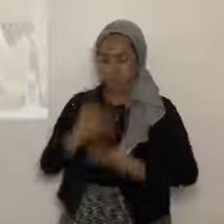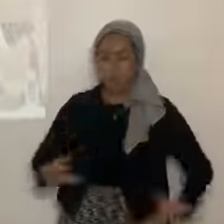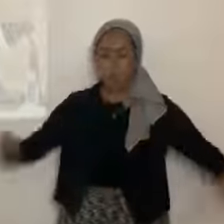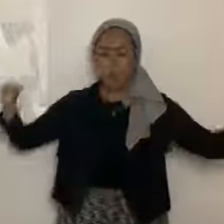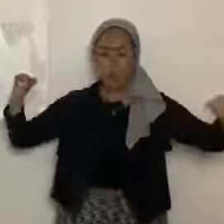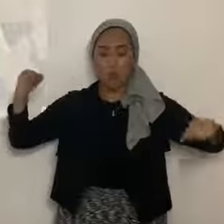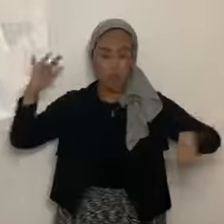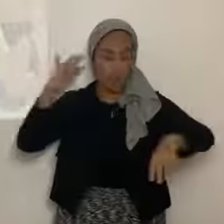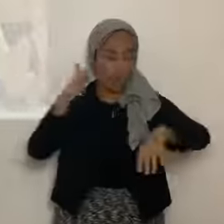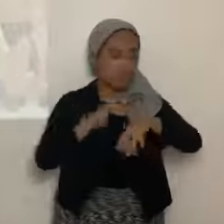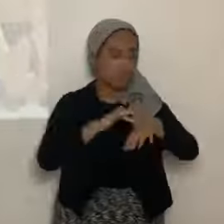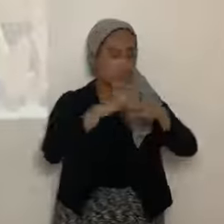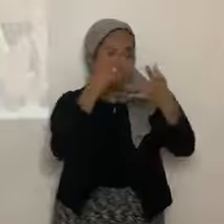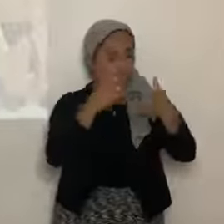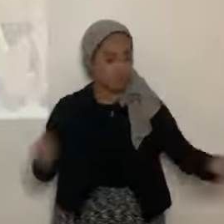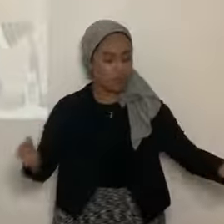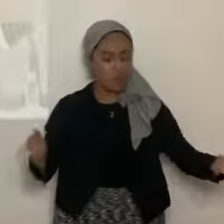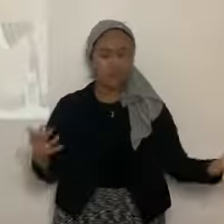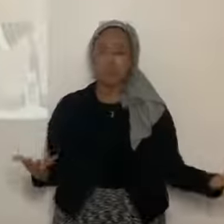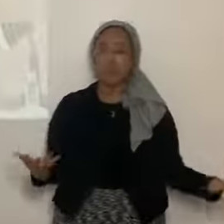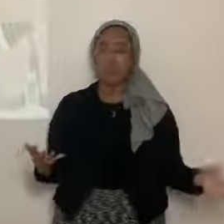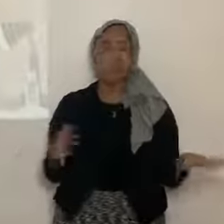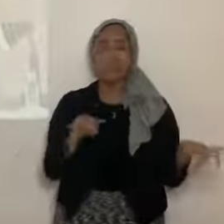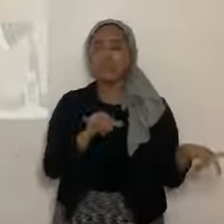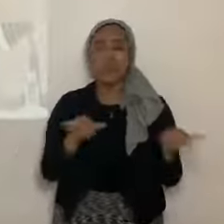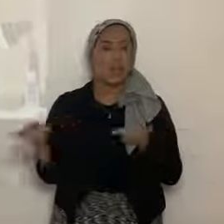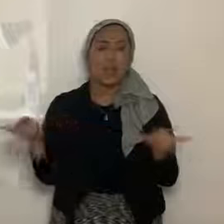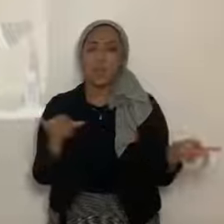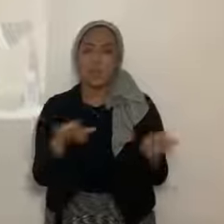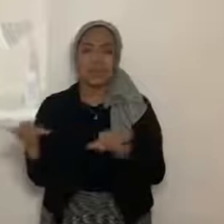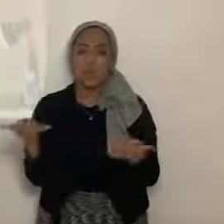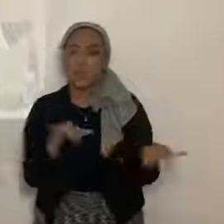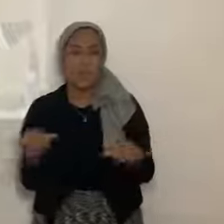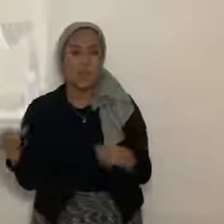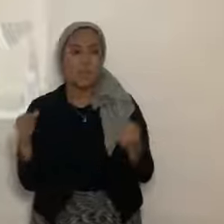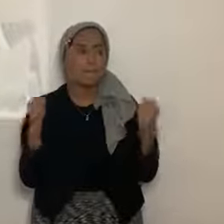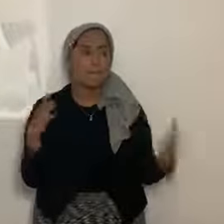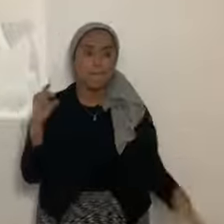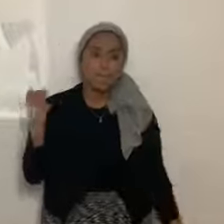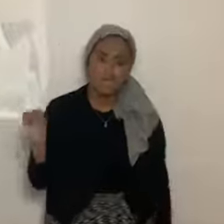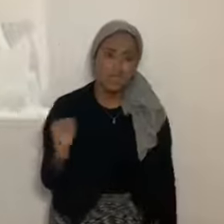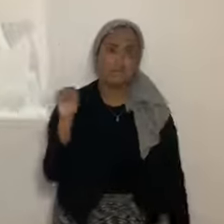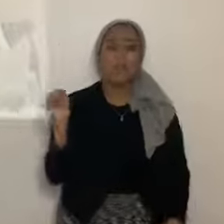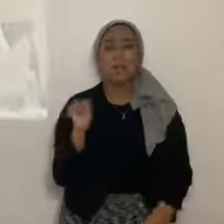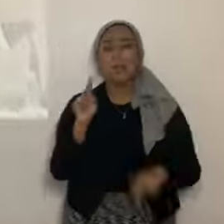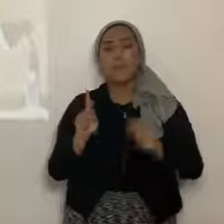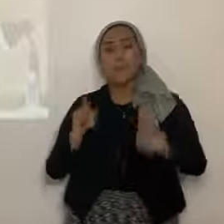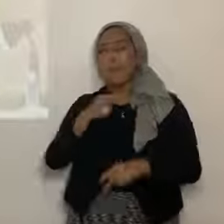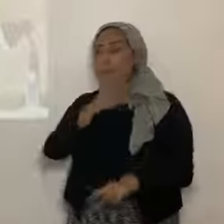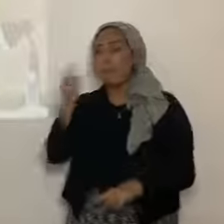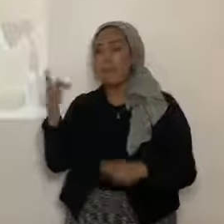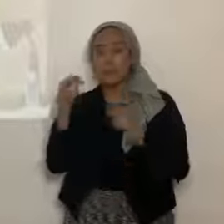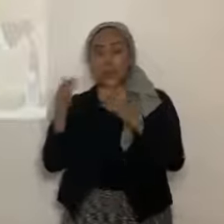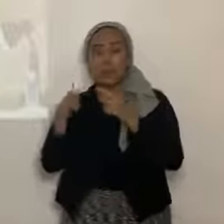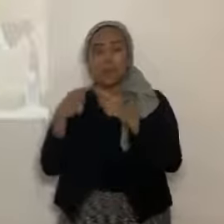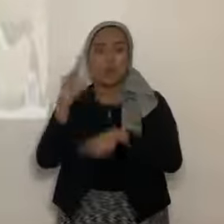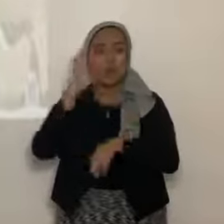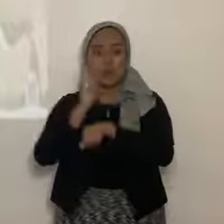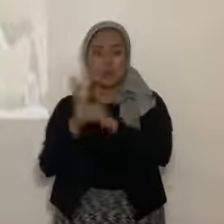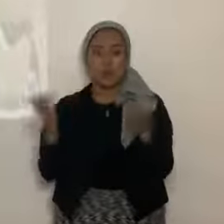lugar y sanará la lepra. Es lo mismo que miles de almas hicieron cuando la congregación estaba totalmente